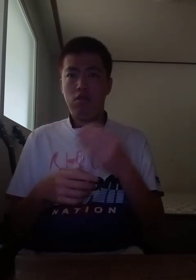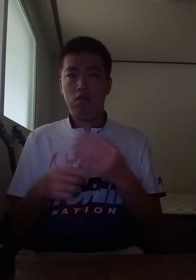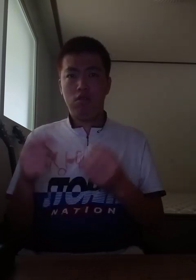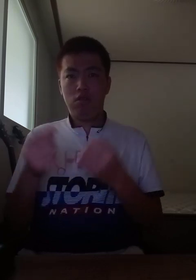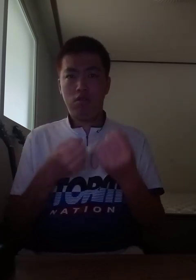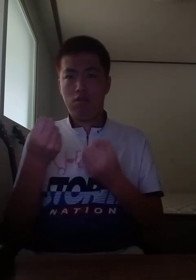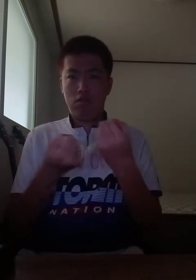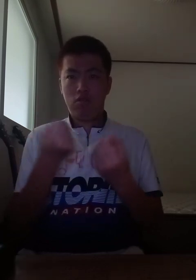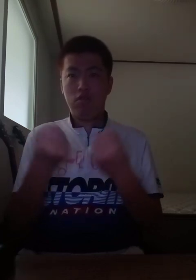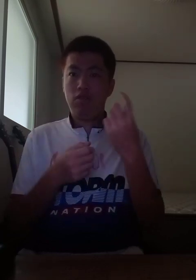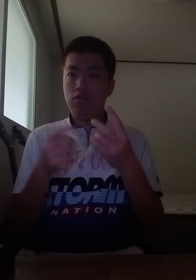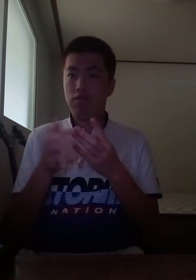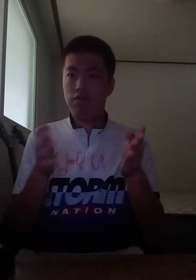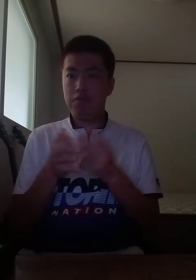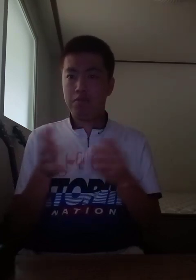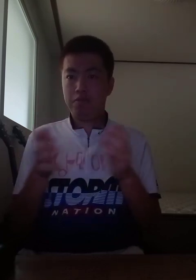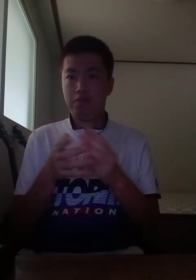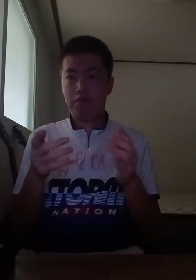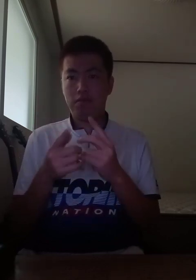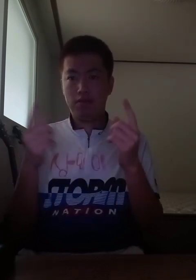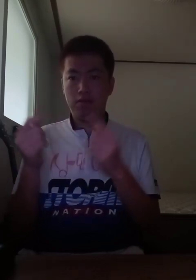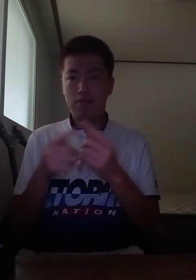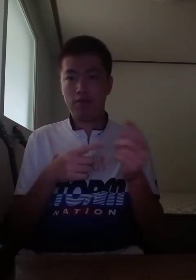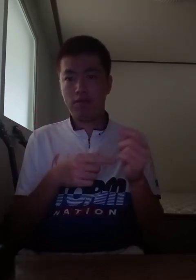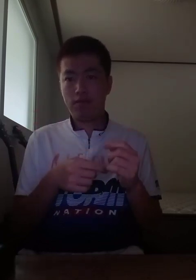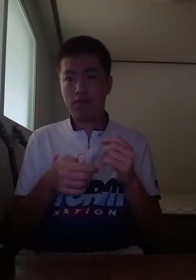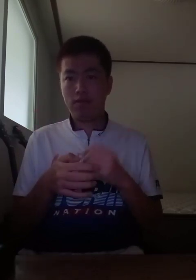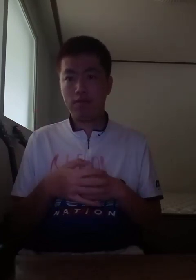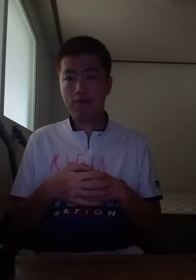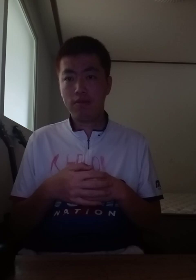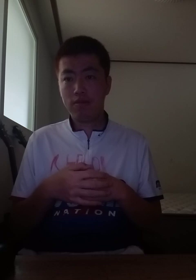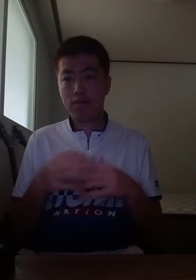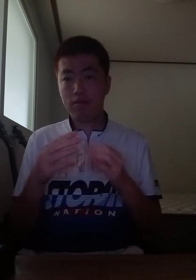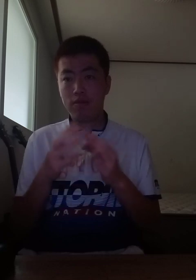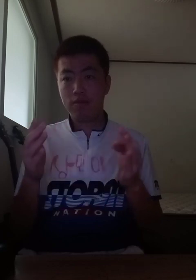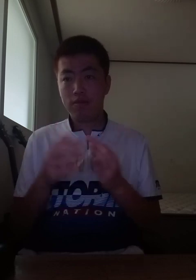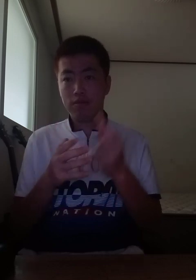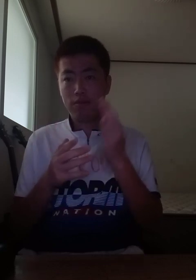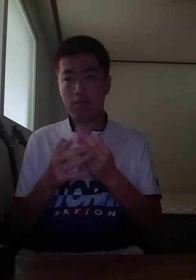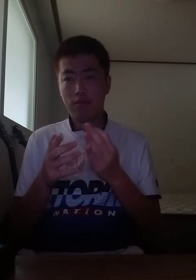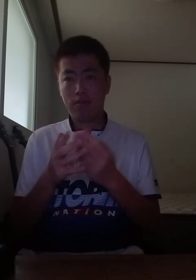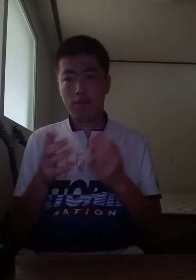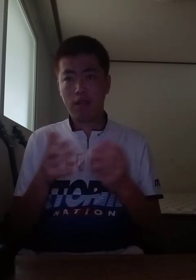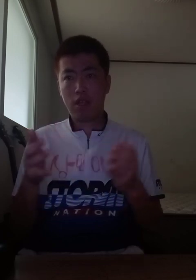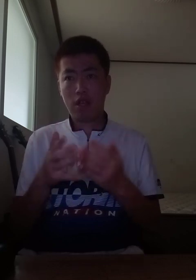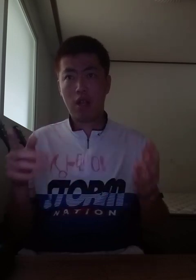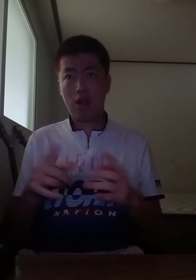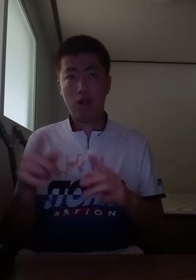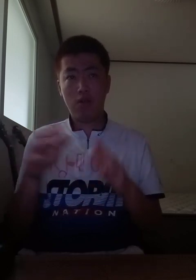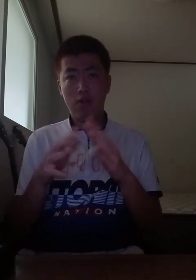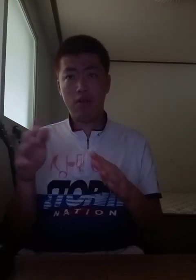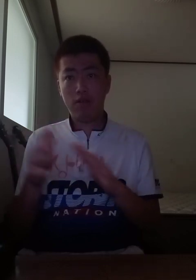이 길은 세종교로 위 자전거 우선 도로입니다. 하지만 보시다시피 이 차선에 이 차량 통행량이 적지 않은